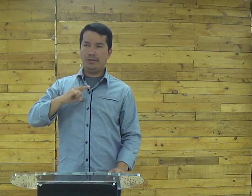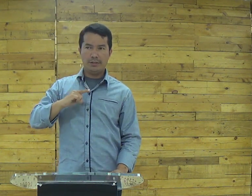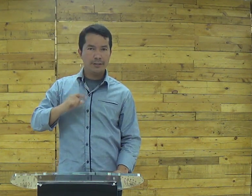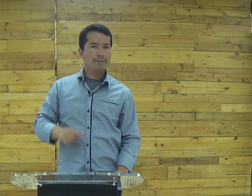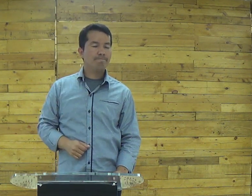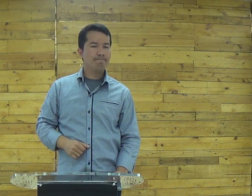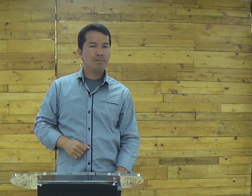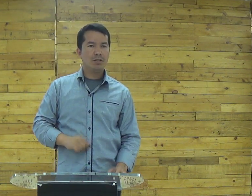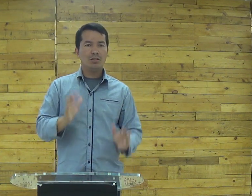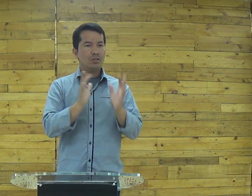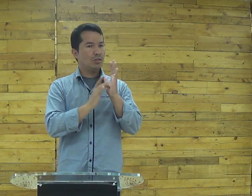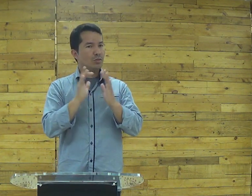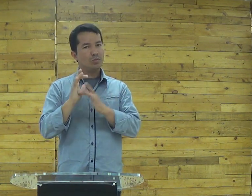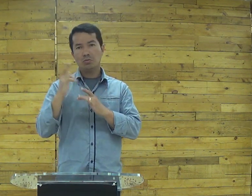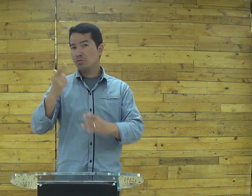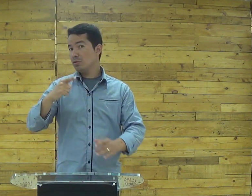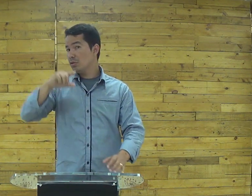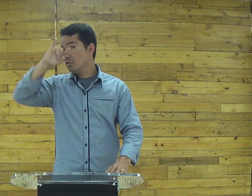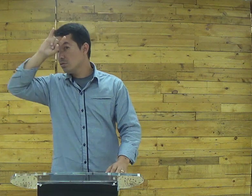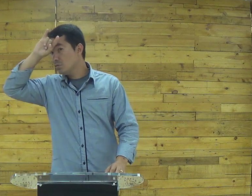não adultera